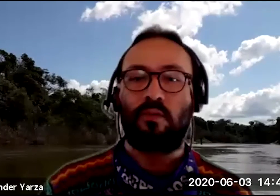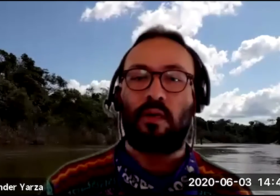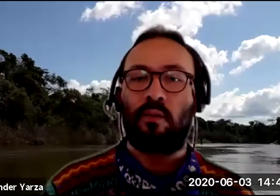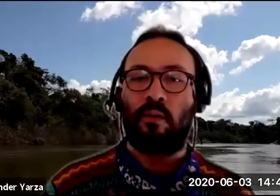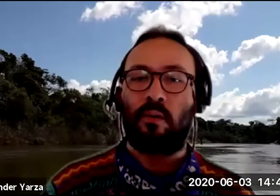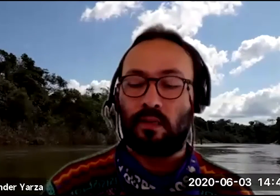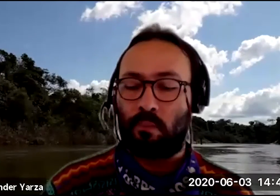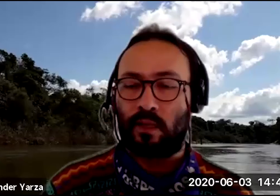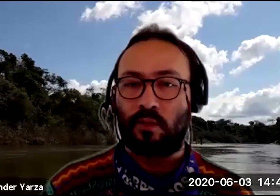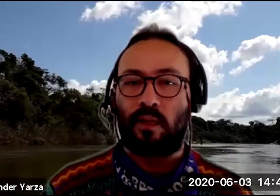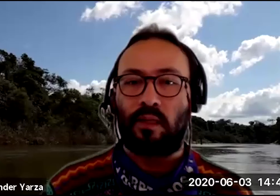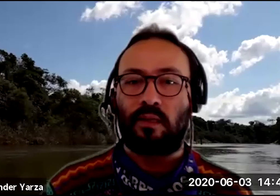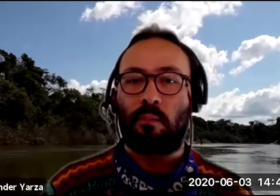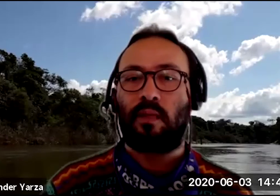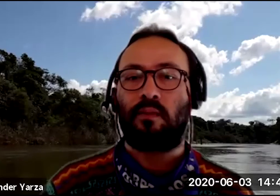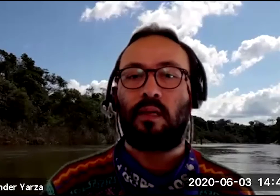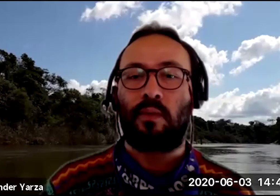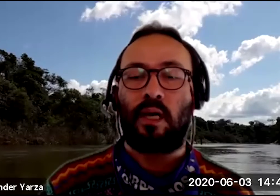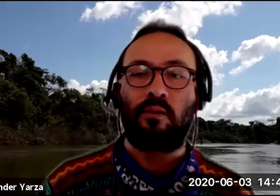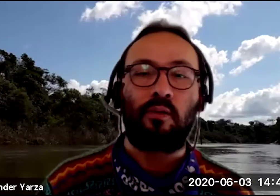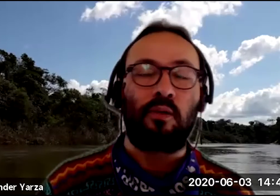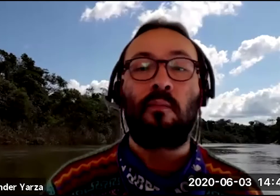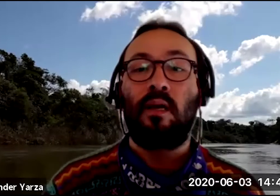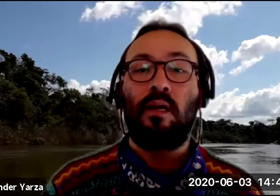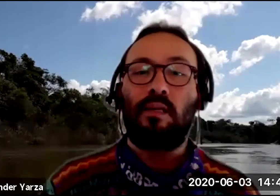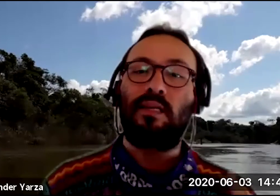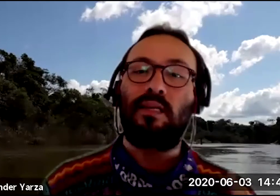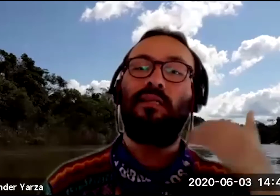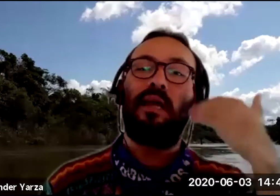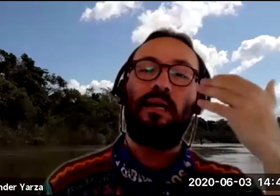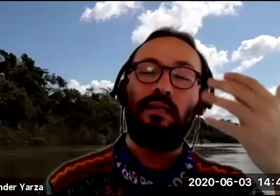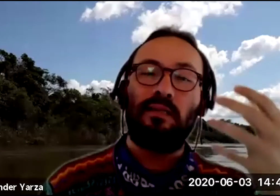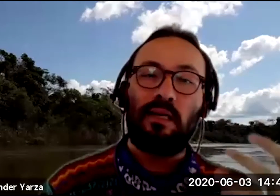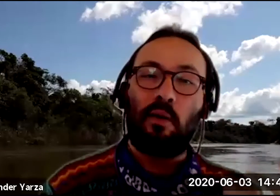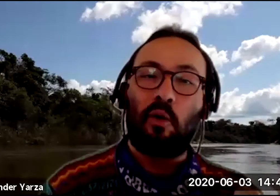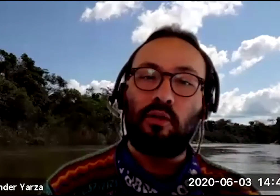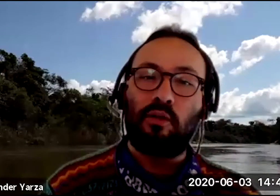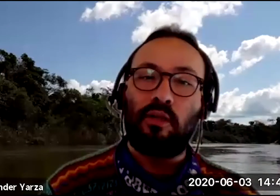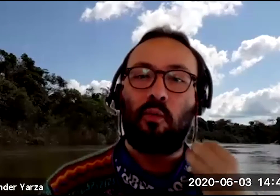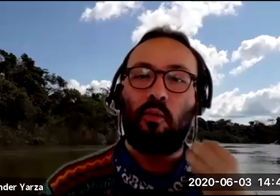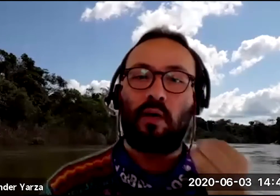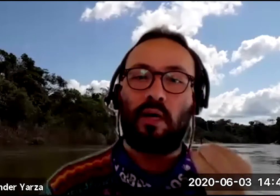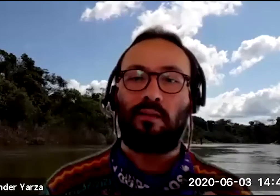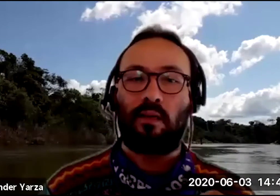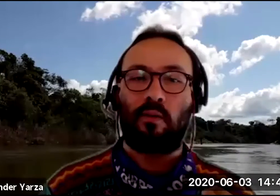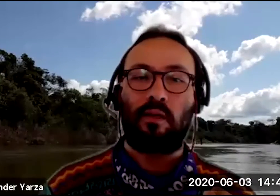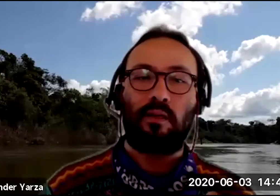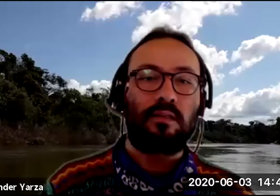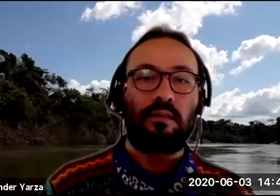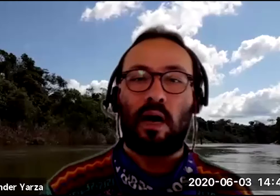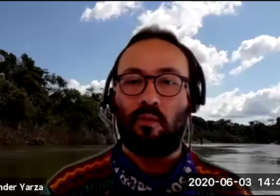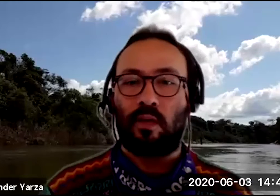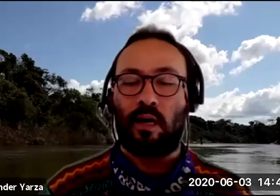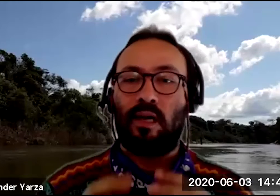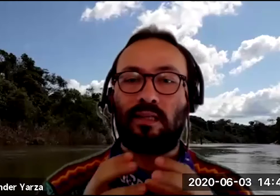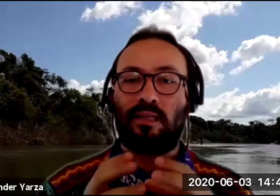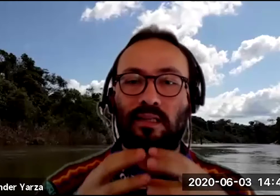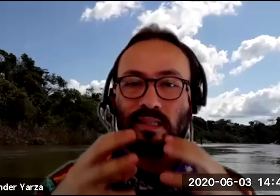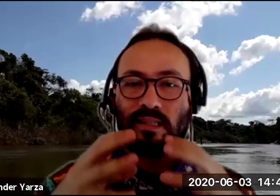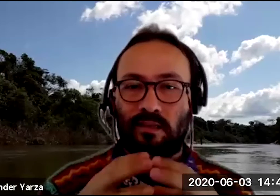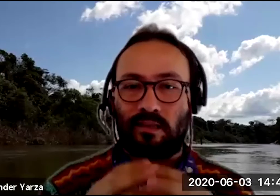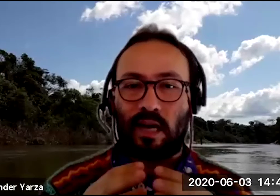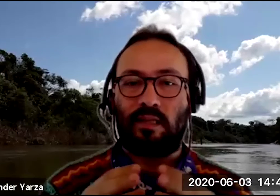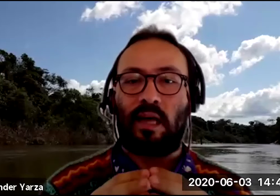instante también Diana, suscribo esa perspectiva, ese planteamiento, y es que este orden normocrático